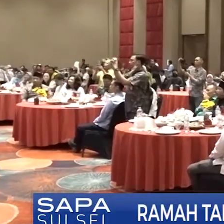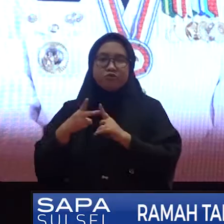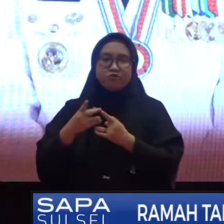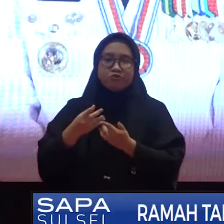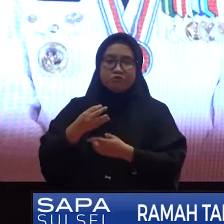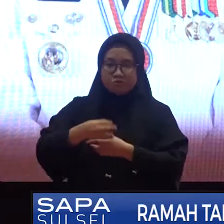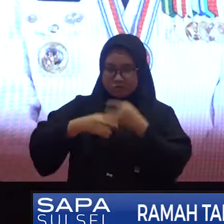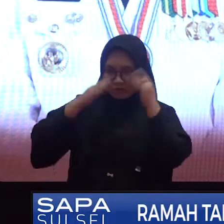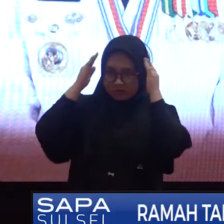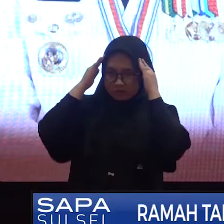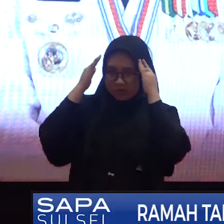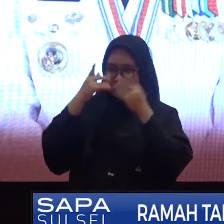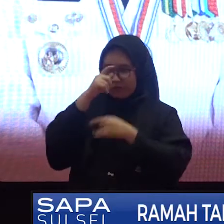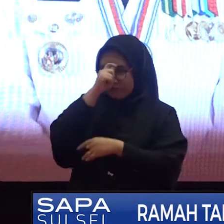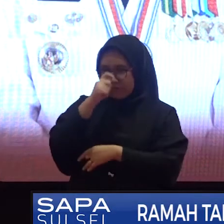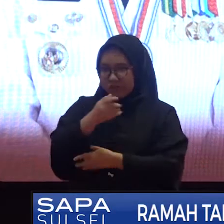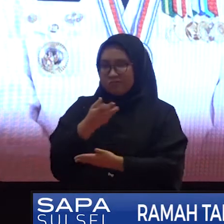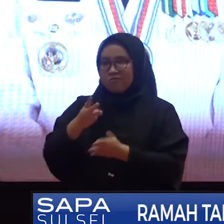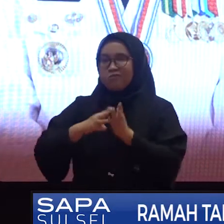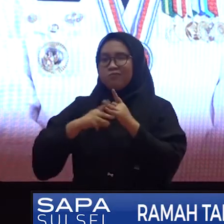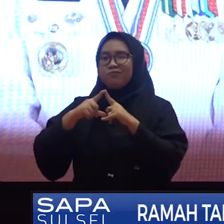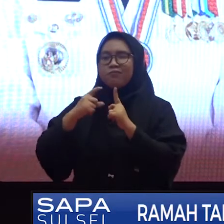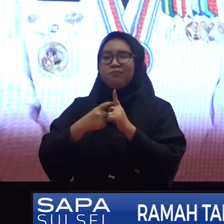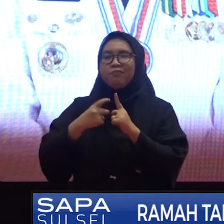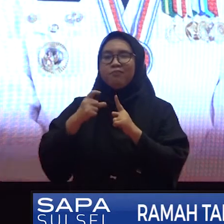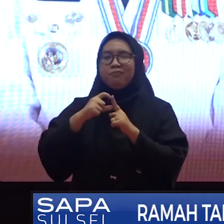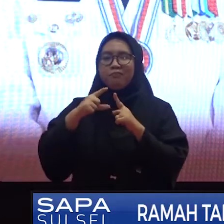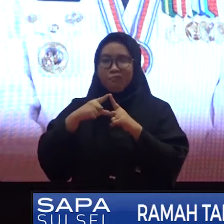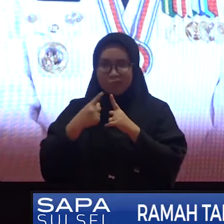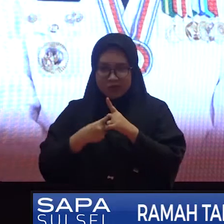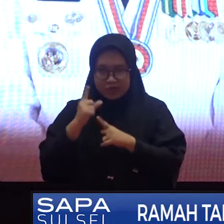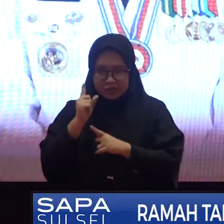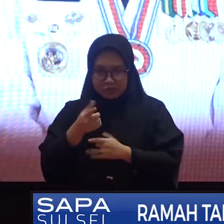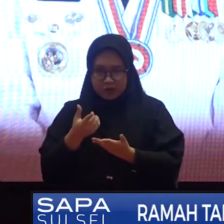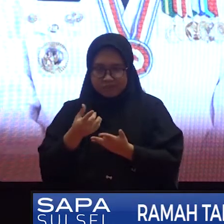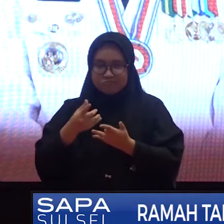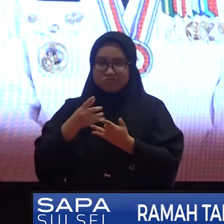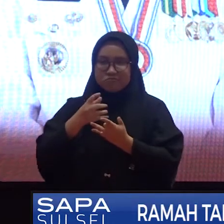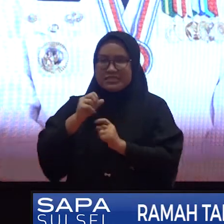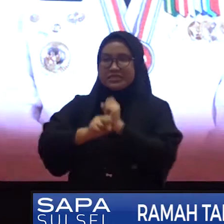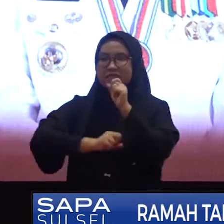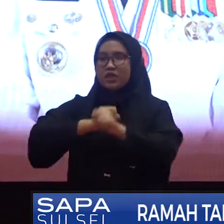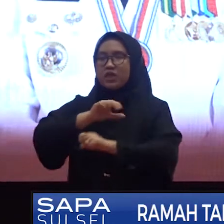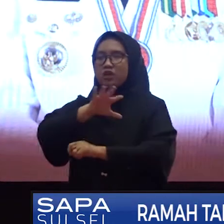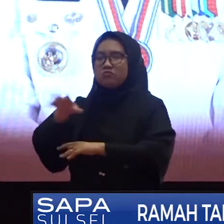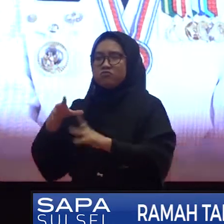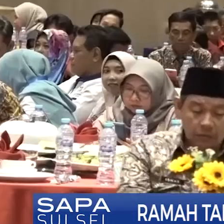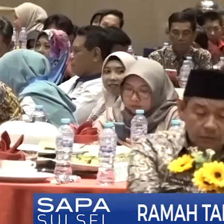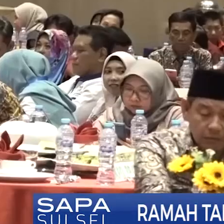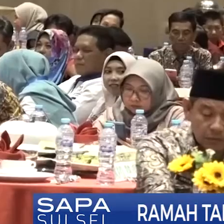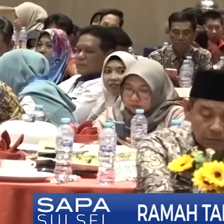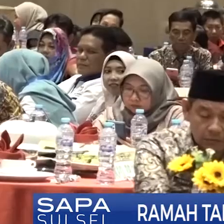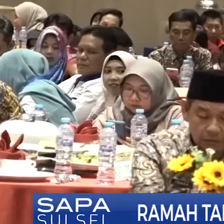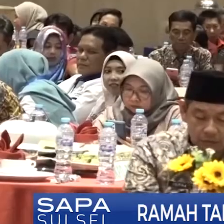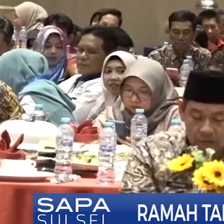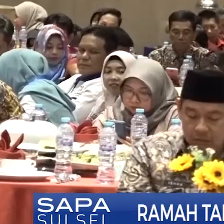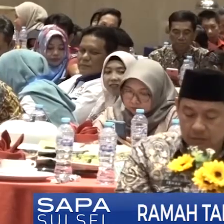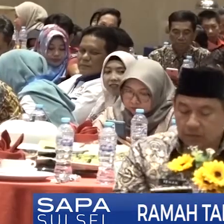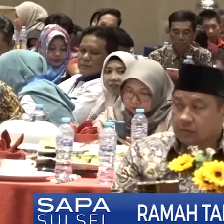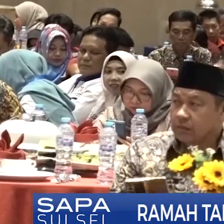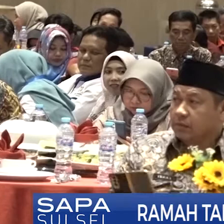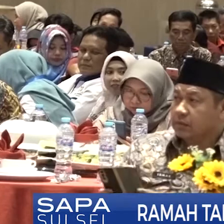waikumsalam Mayday adalah momentum di seluruh dunia untuk kita terus